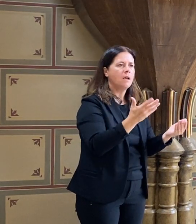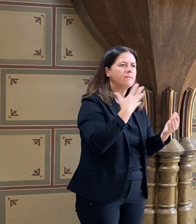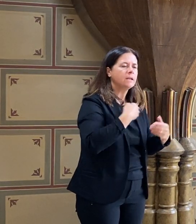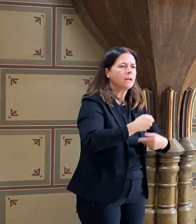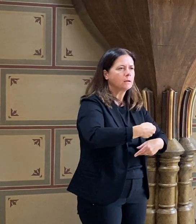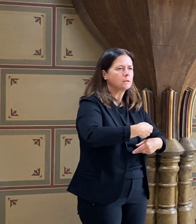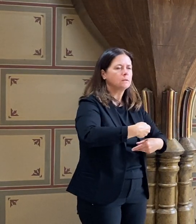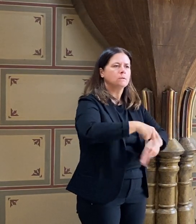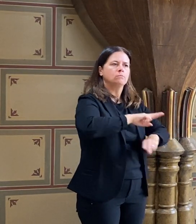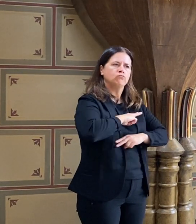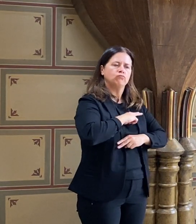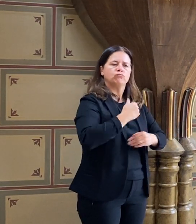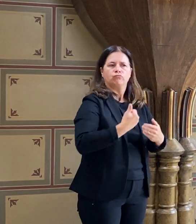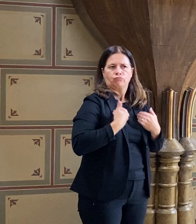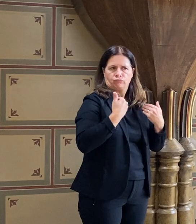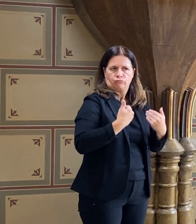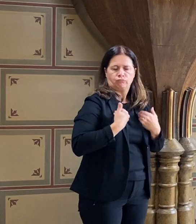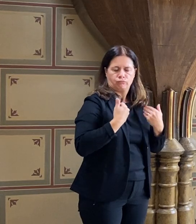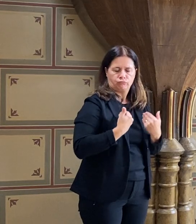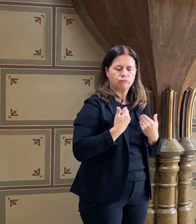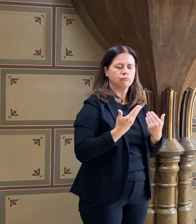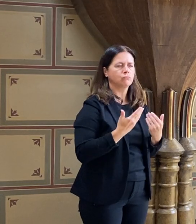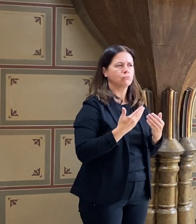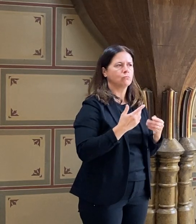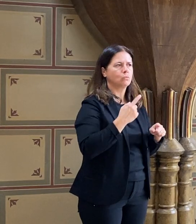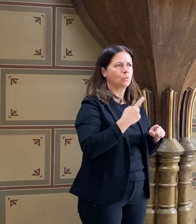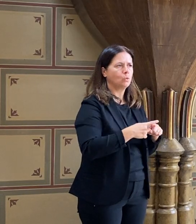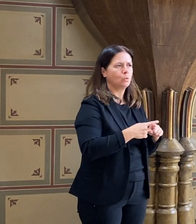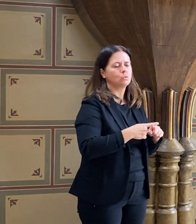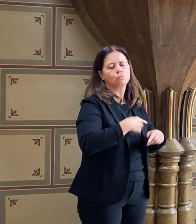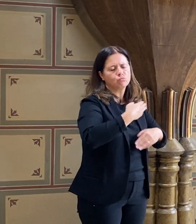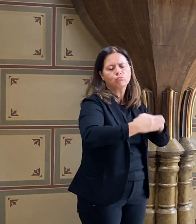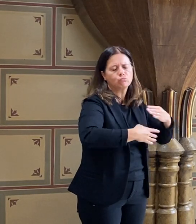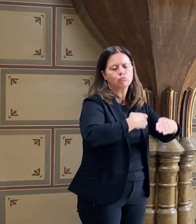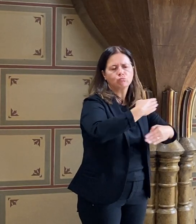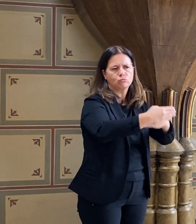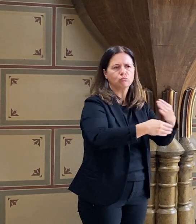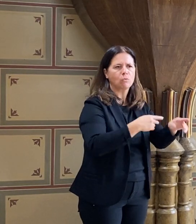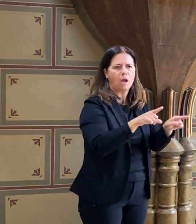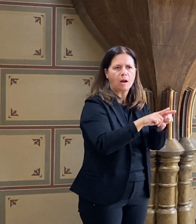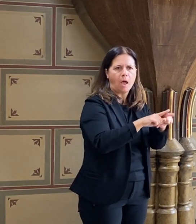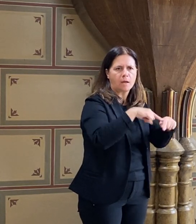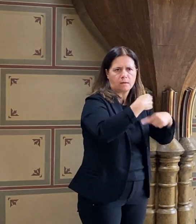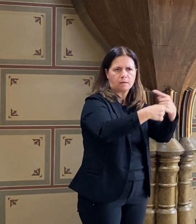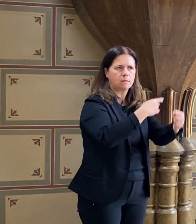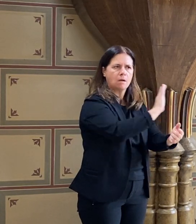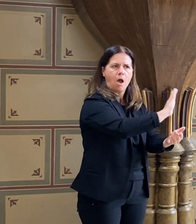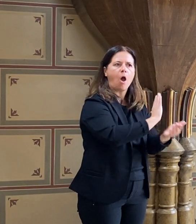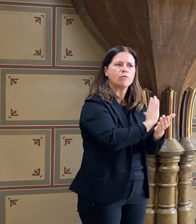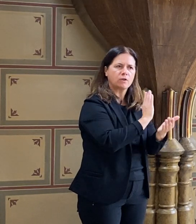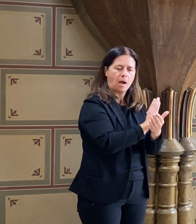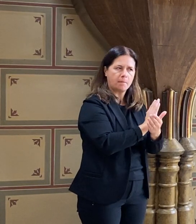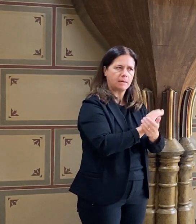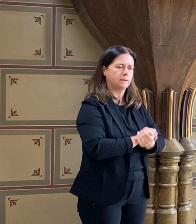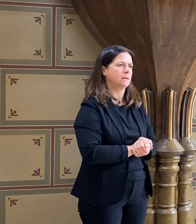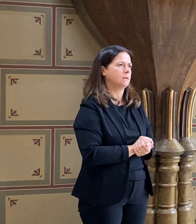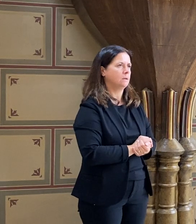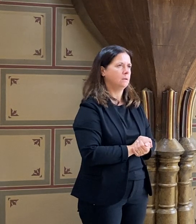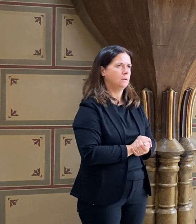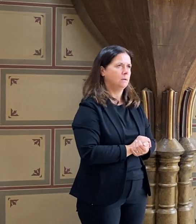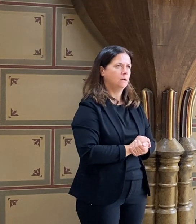aufrichten. Und die Reihe geht in diesem Sinne weiter.